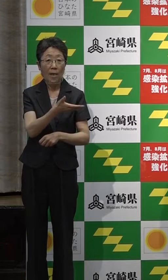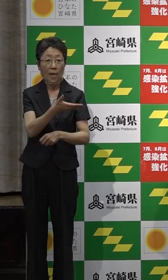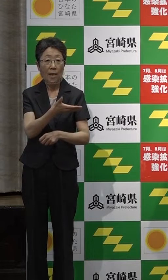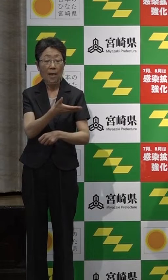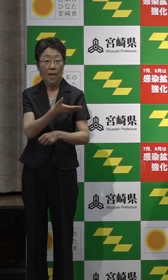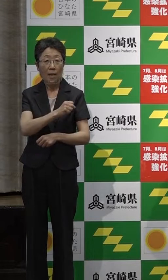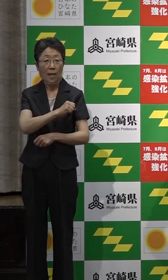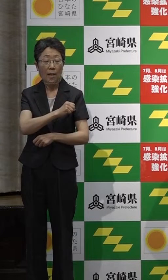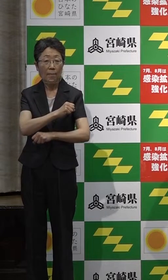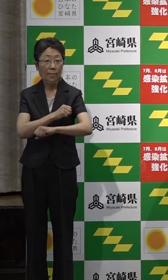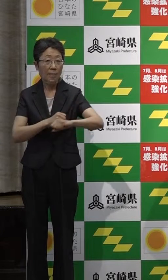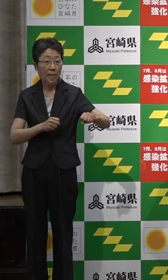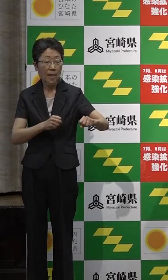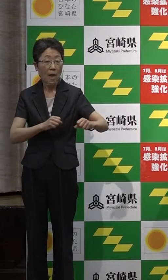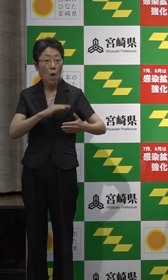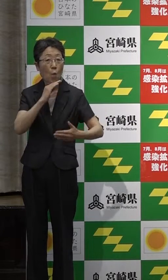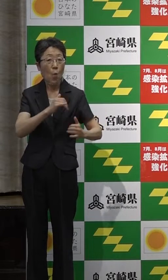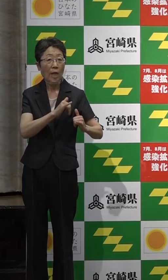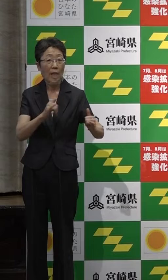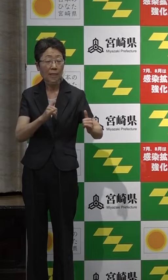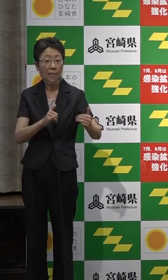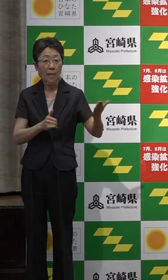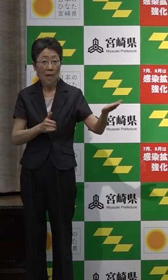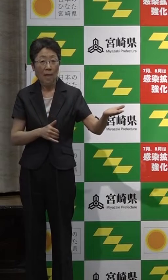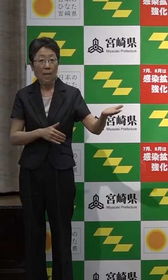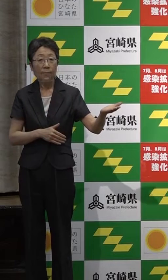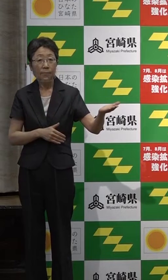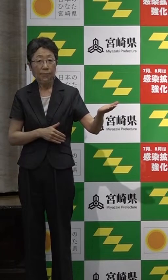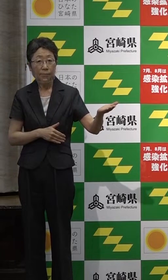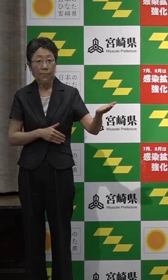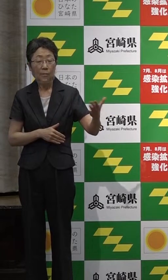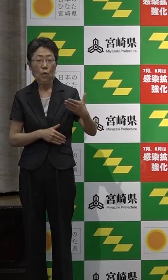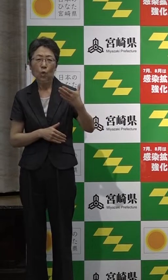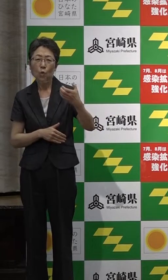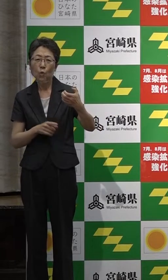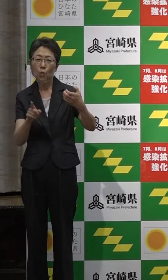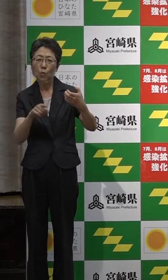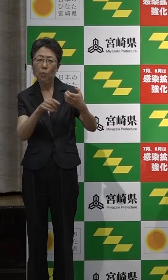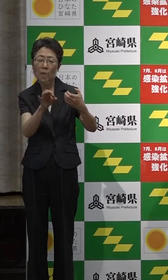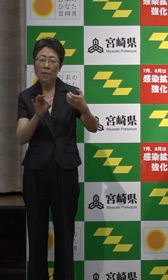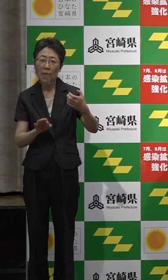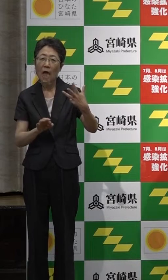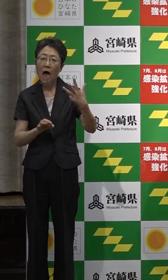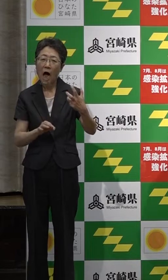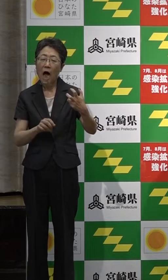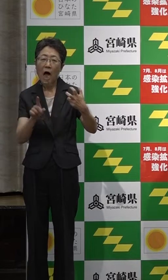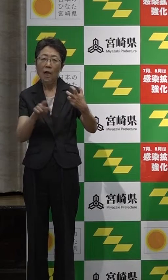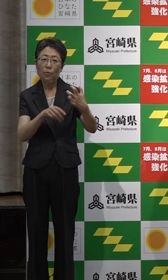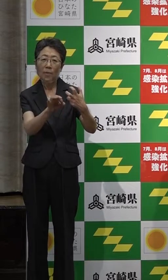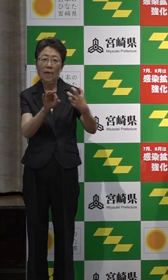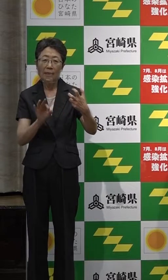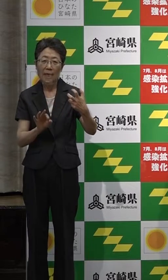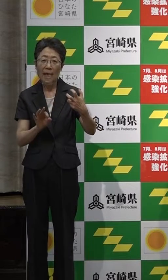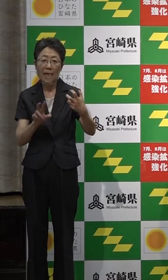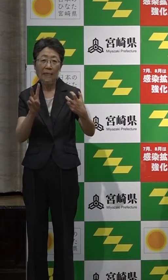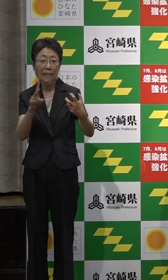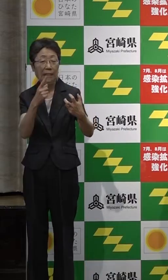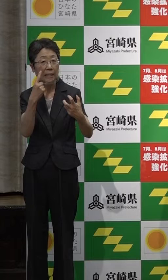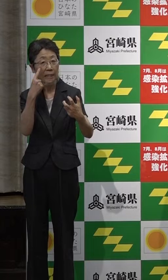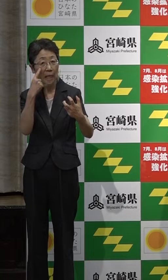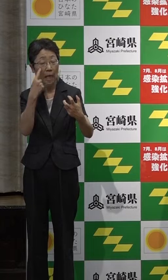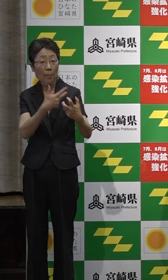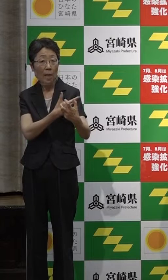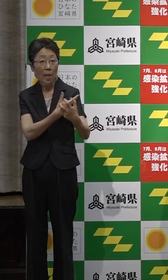側が高齢者であります。9割弱、8割弱ということで2回目接種の方も終えておりま